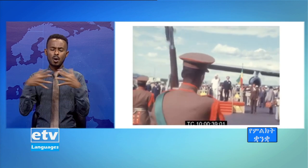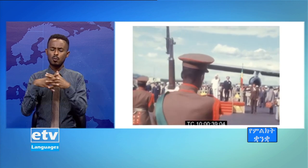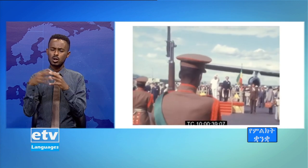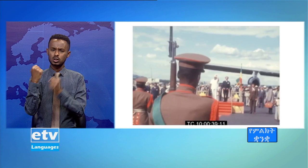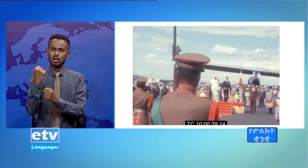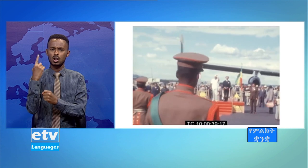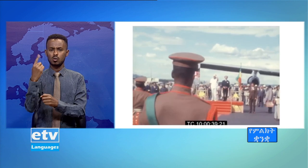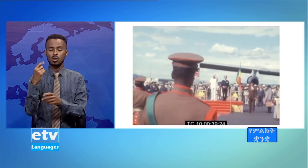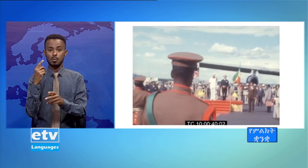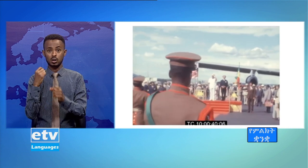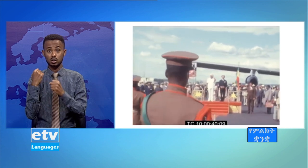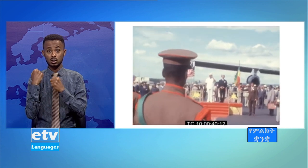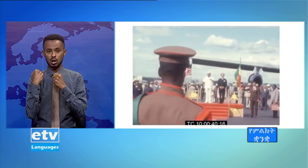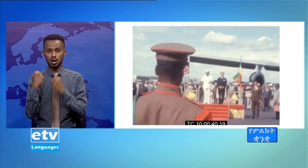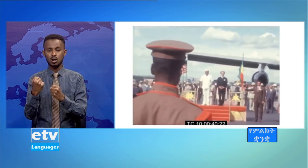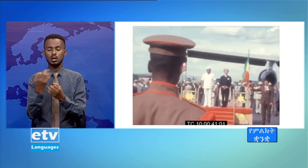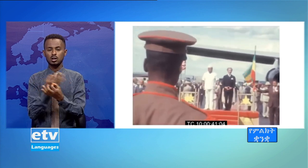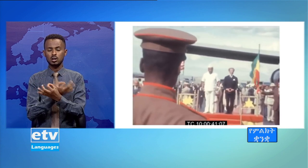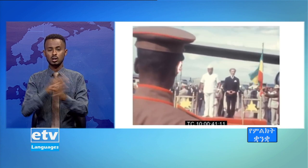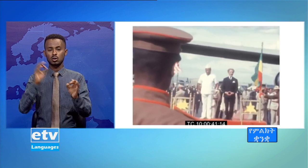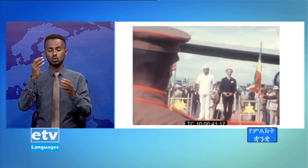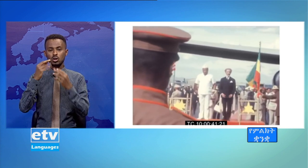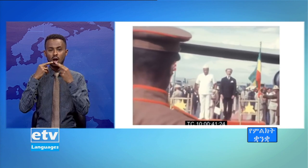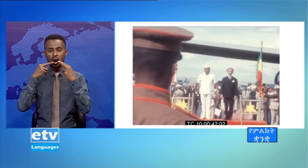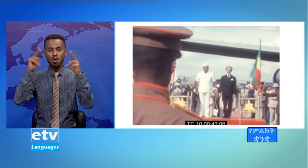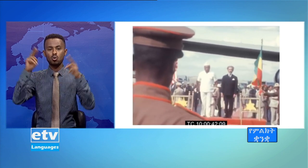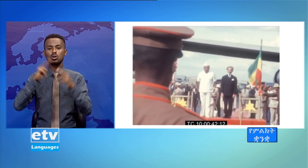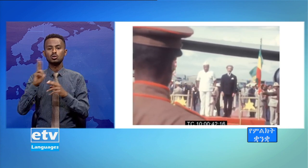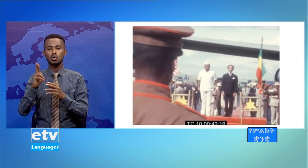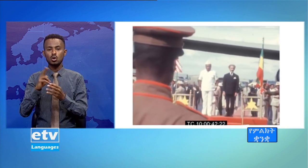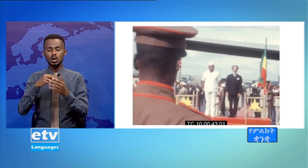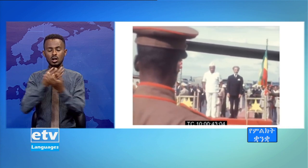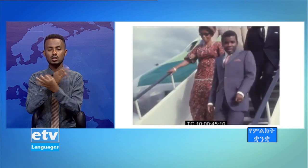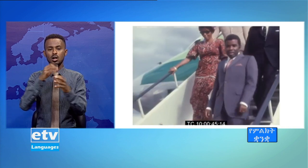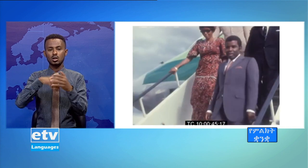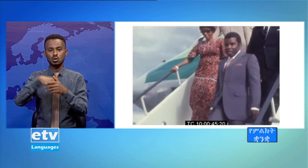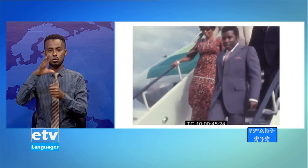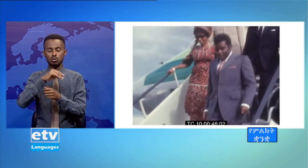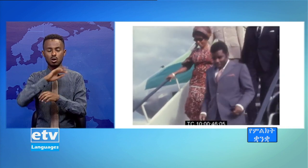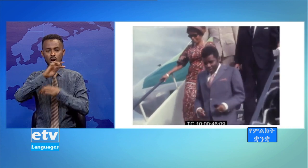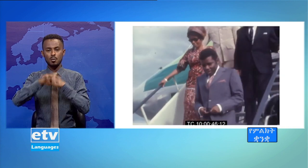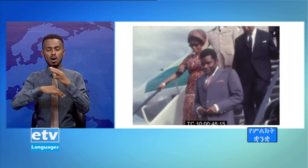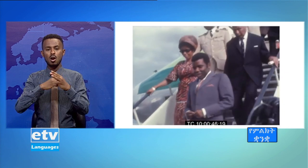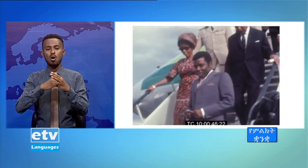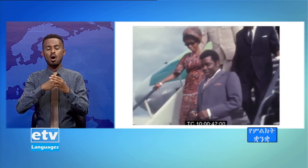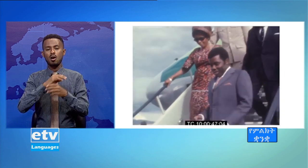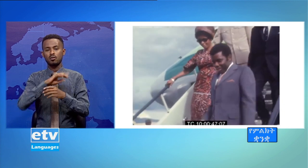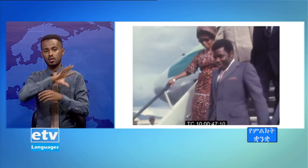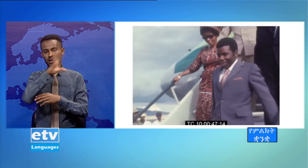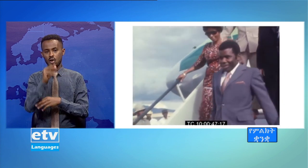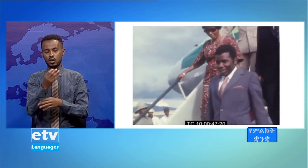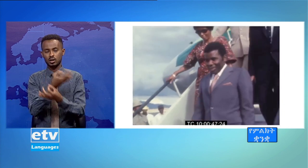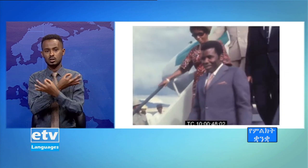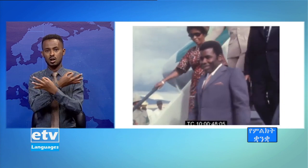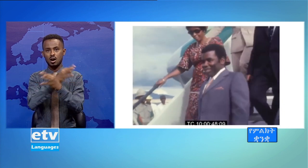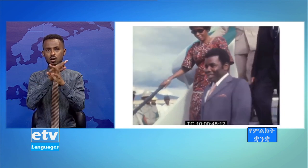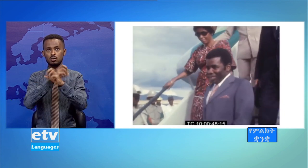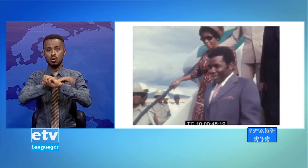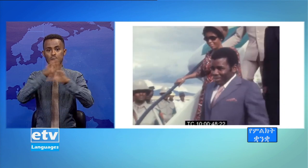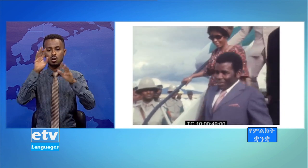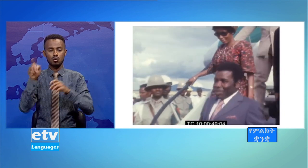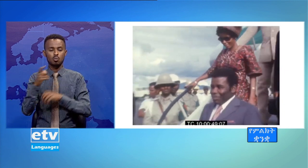አንድነቷን ለማጠናከር ነጻነታቸውን ያላወጁ አርነት እንዲወጡና ለመላው አፍሪካውያን የነጻነት ጎህ እንዲቀድ